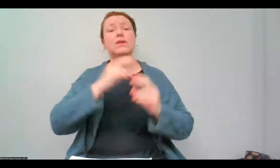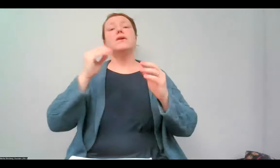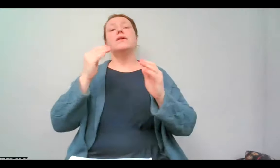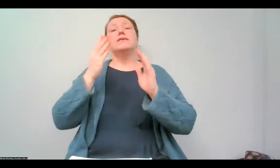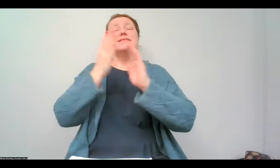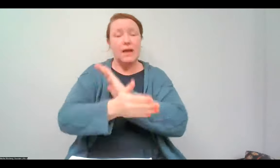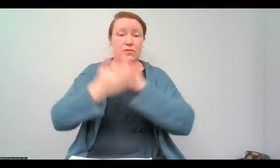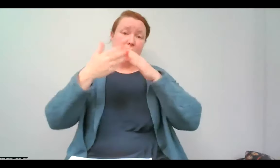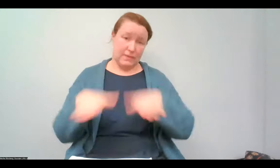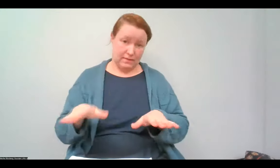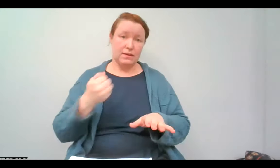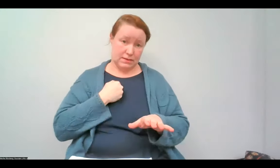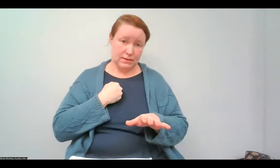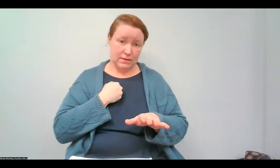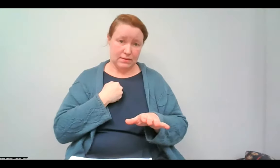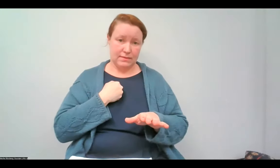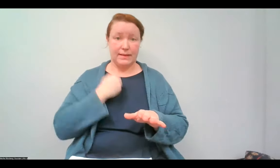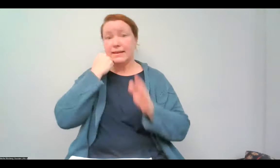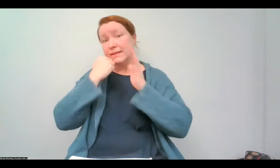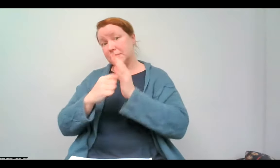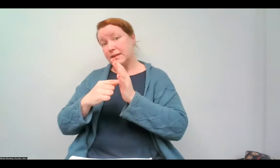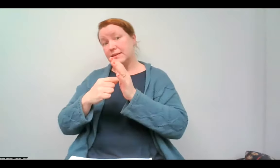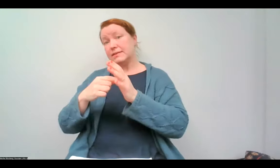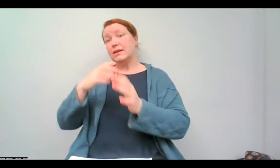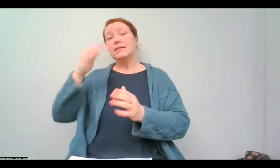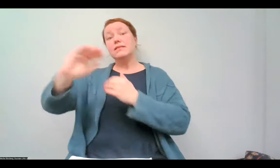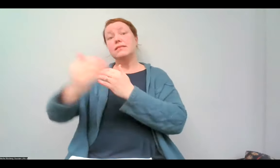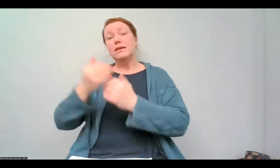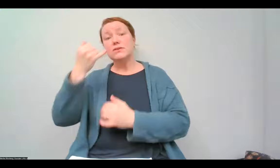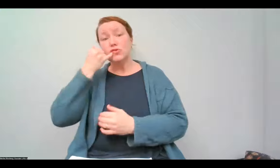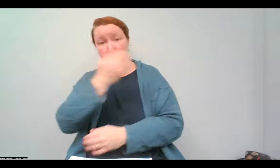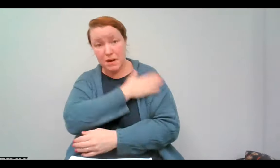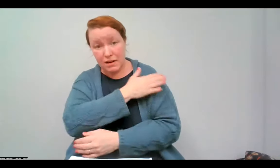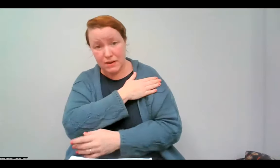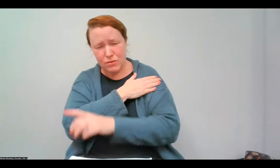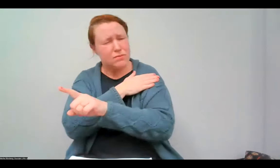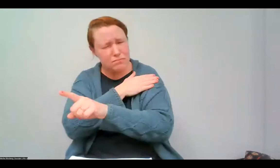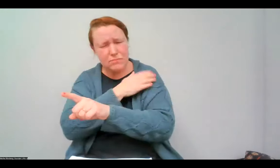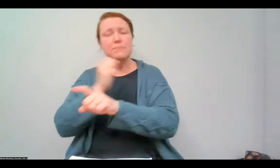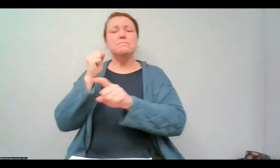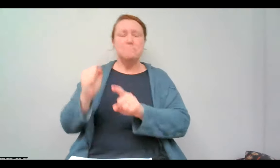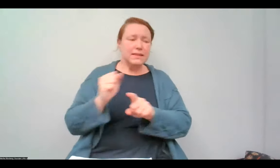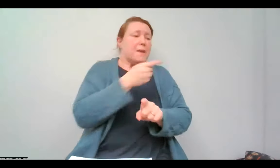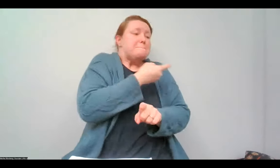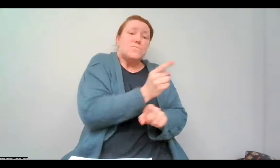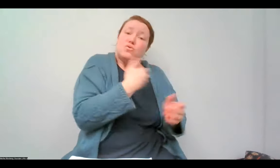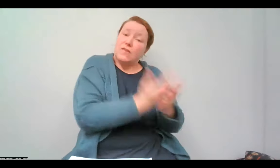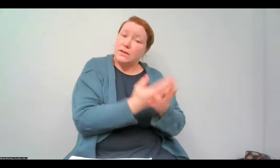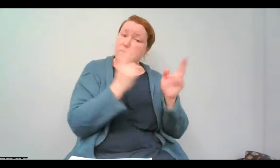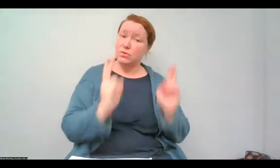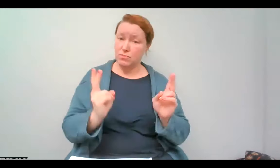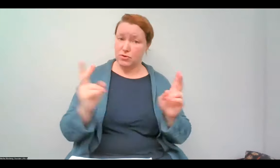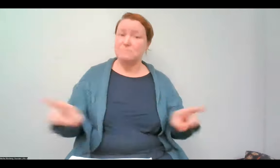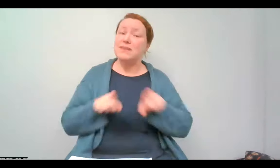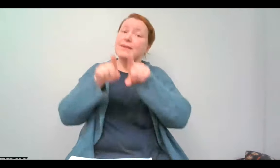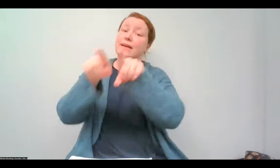kannanoton, että kaikki palvelut pitäisi toteuttaa saavutettavalla tavalla. Esimerkiksi takaisin soittopalvelu ei